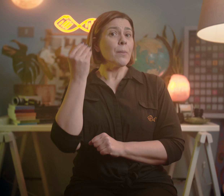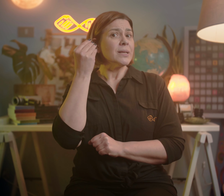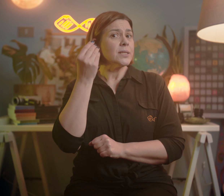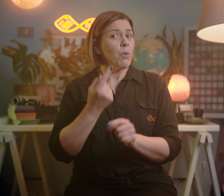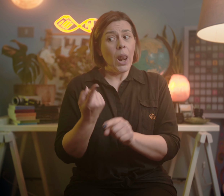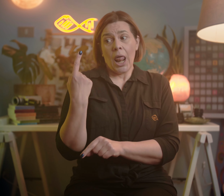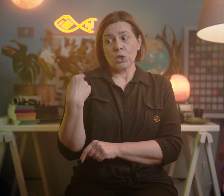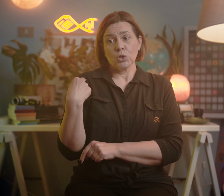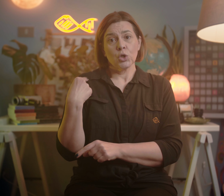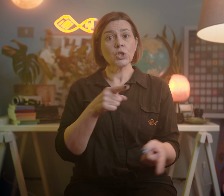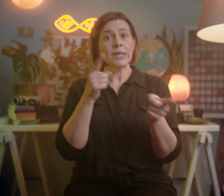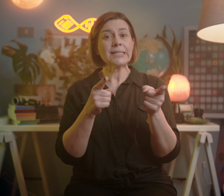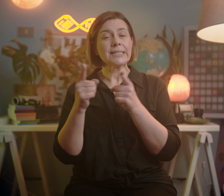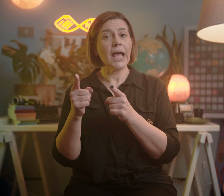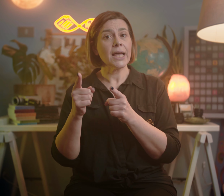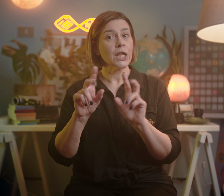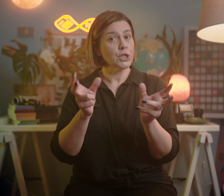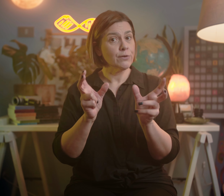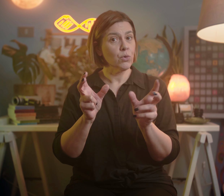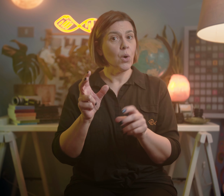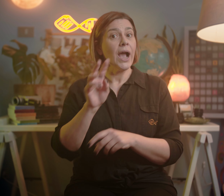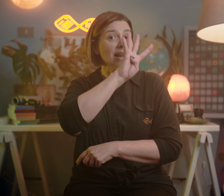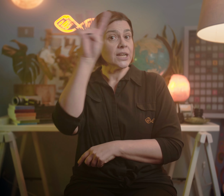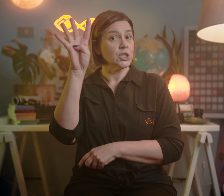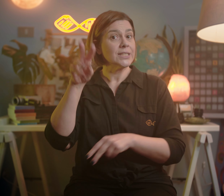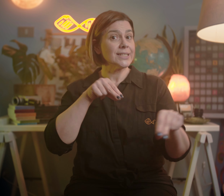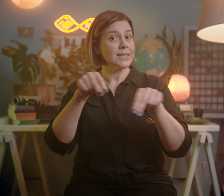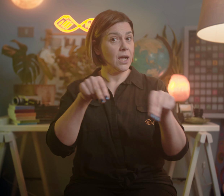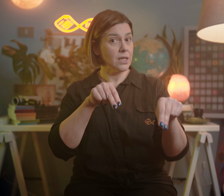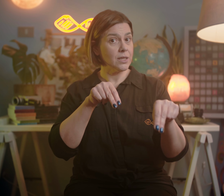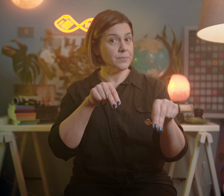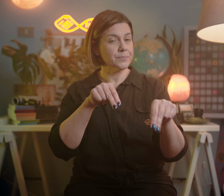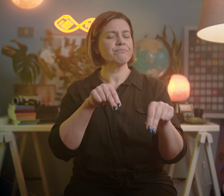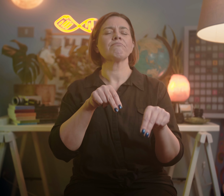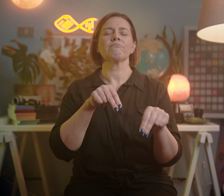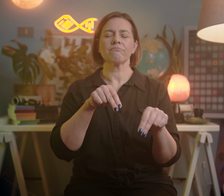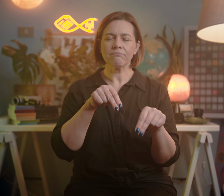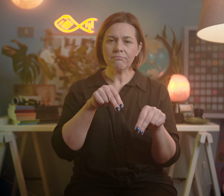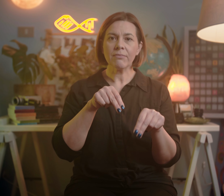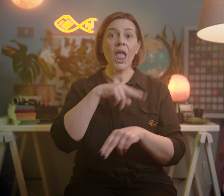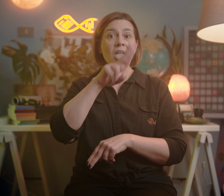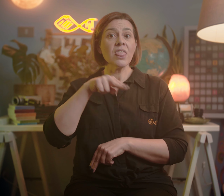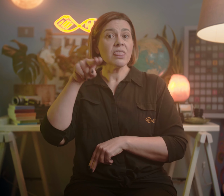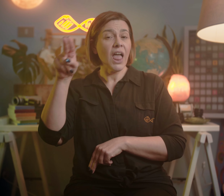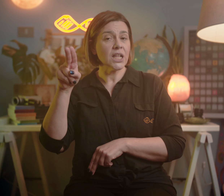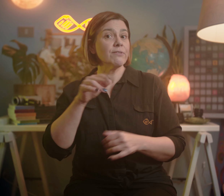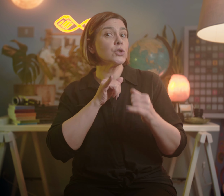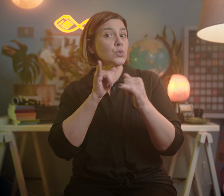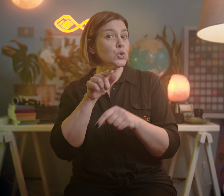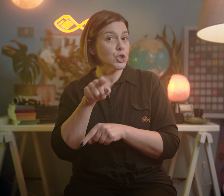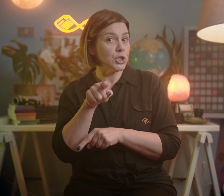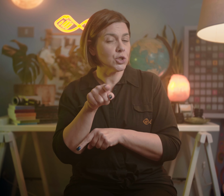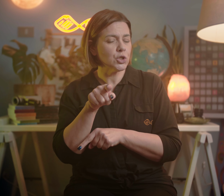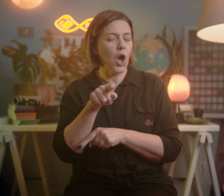esempio la serie tv The Queen's Gambit, La Regina di Scacchi. Ebbene, negli Stati Uniti, già dopo le prime